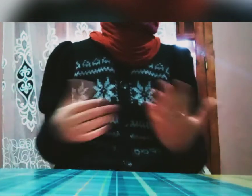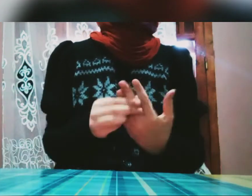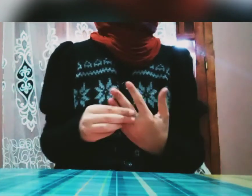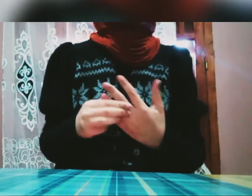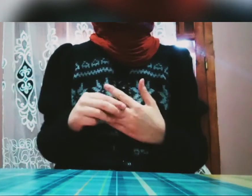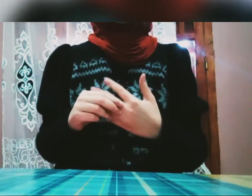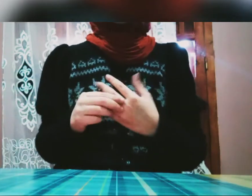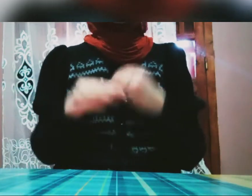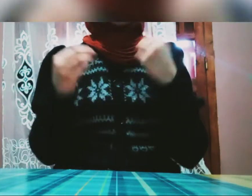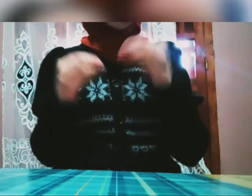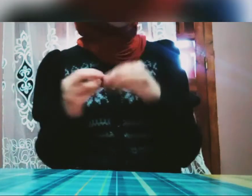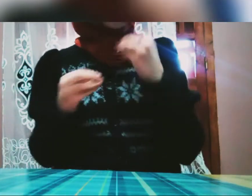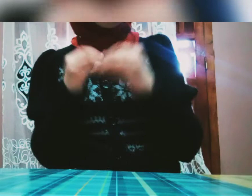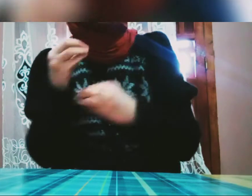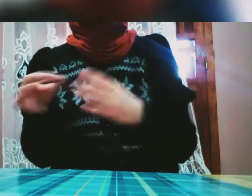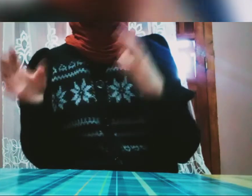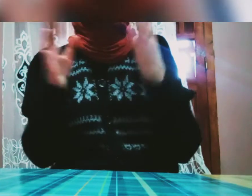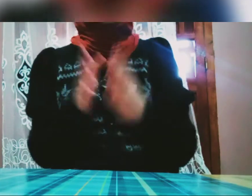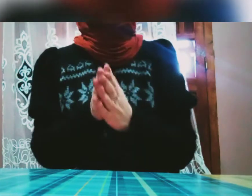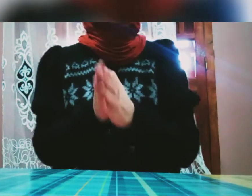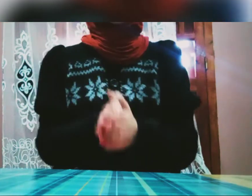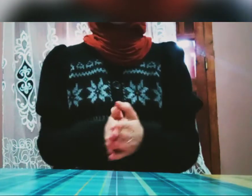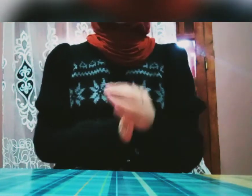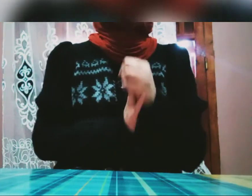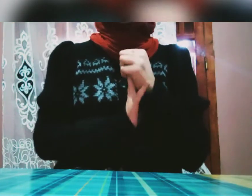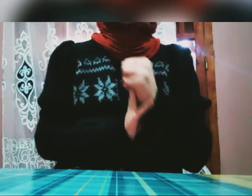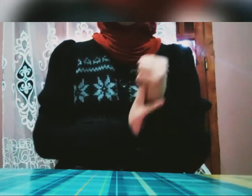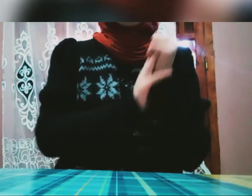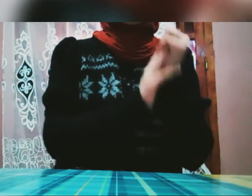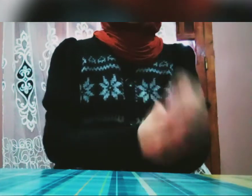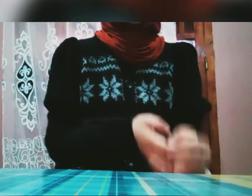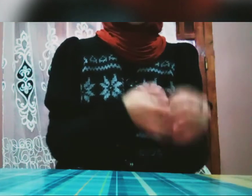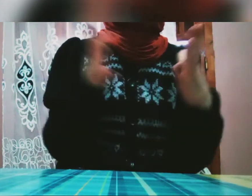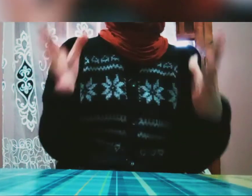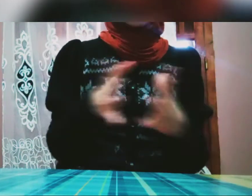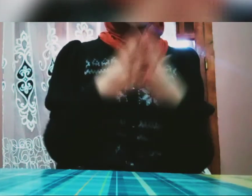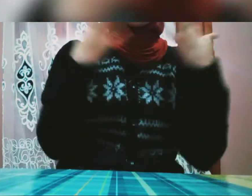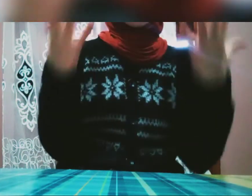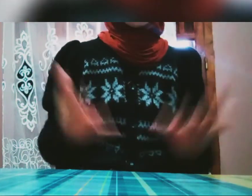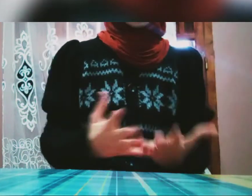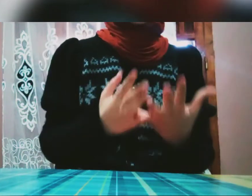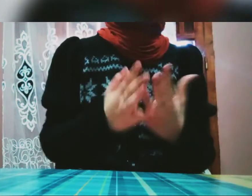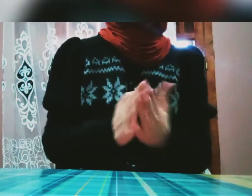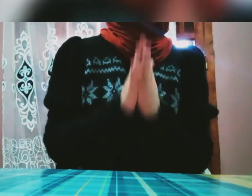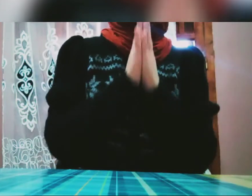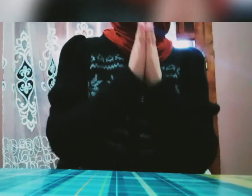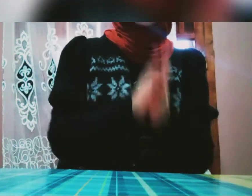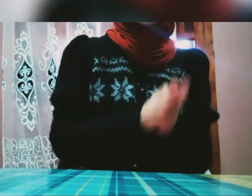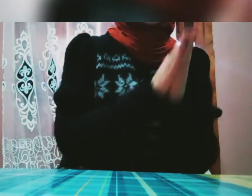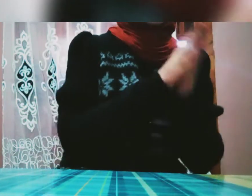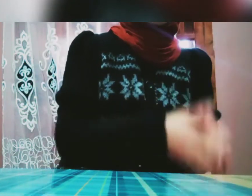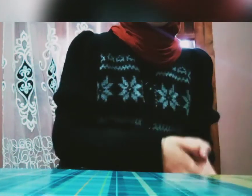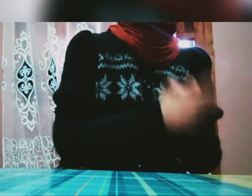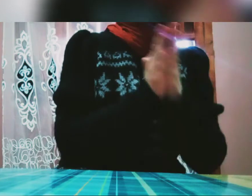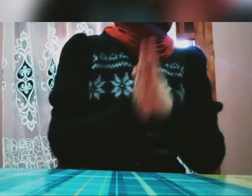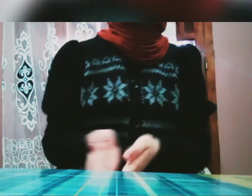نهجروهش، نكون منضبط، هذا هو الانضباط. انا مثلا حاب نفتح مشروع معين، سيبون درت الالتزام على بلي انا وين